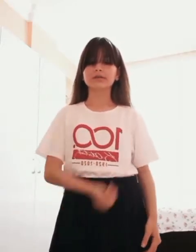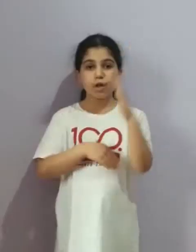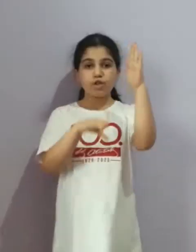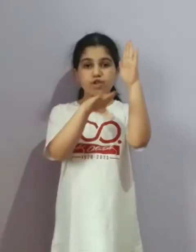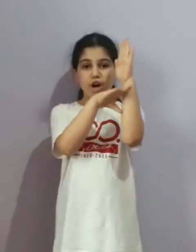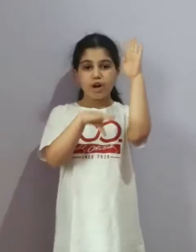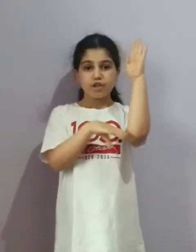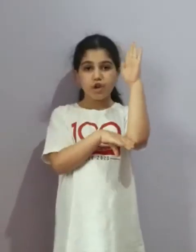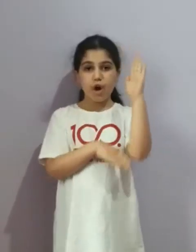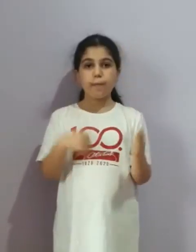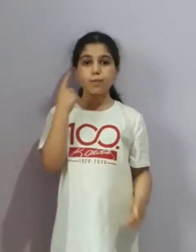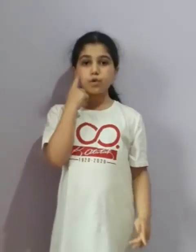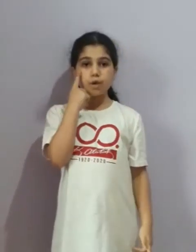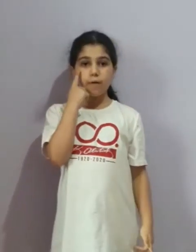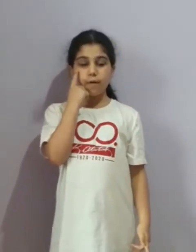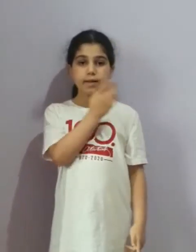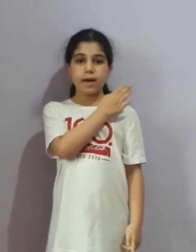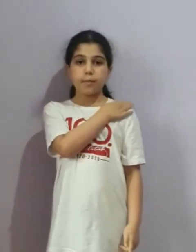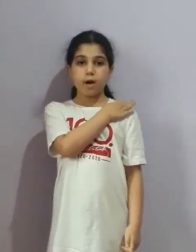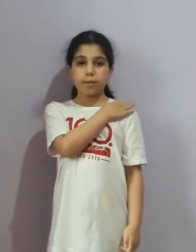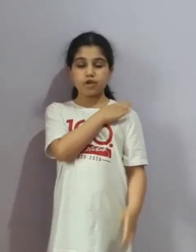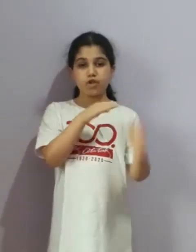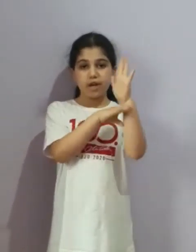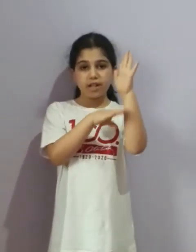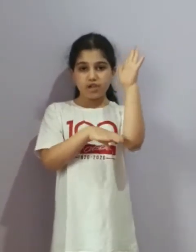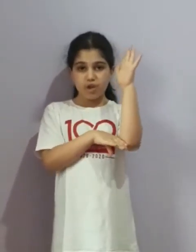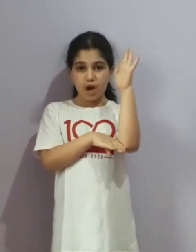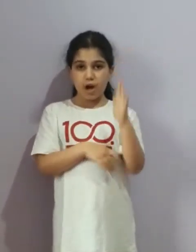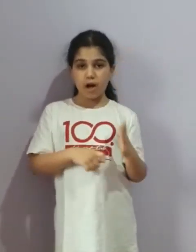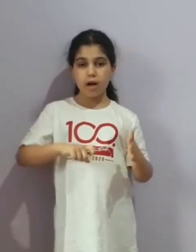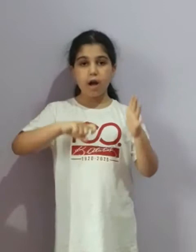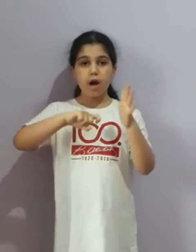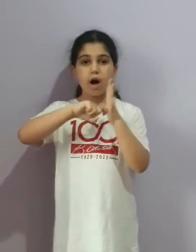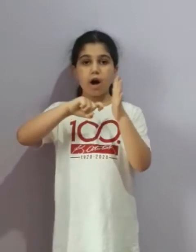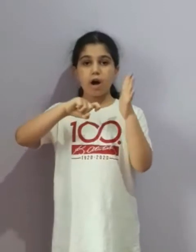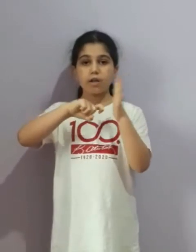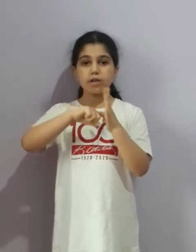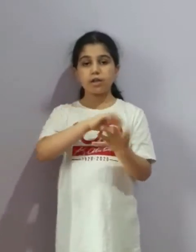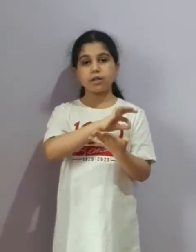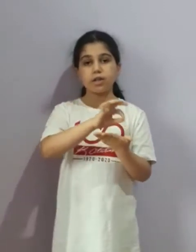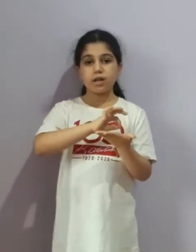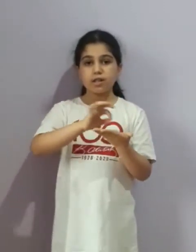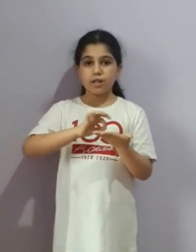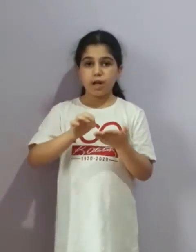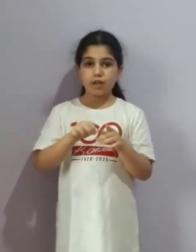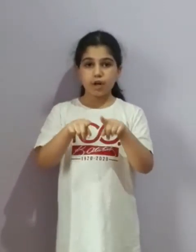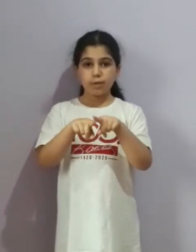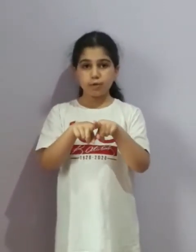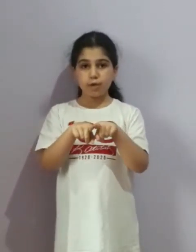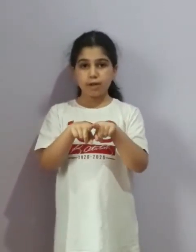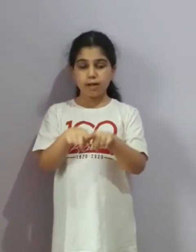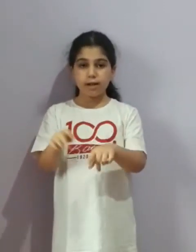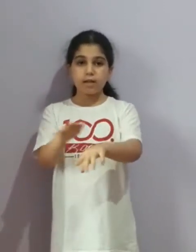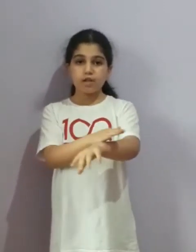kaçar. Yaşa Mustafa Kemal Paşa yaşa. Adın yazılacak mücevher